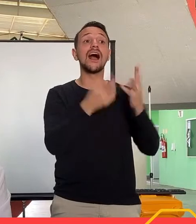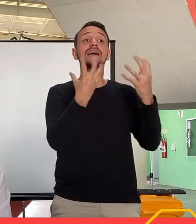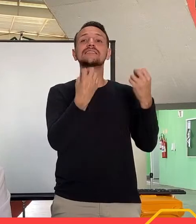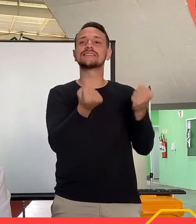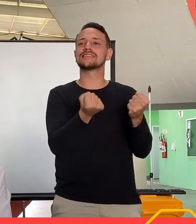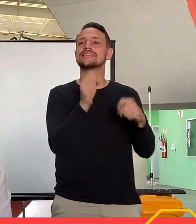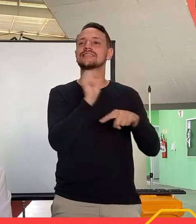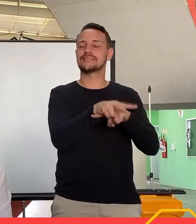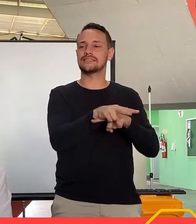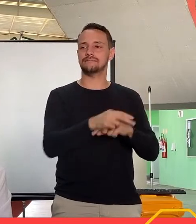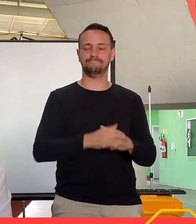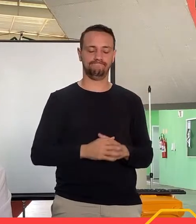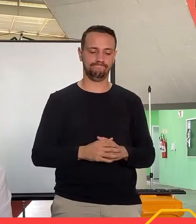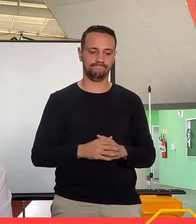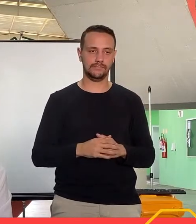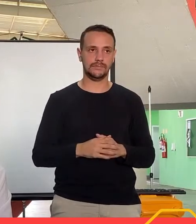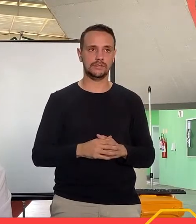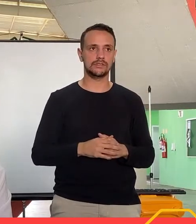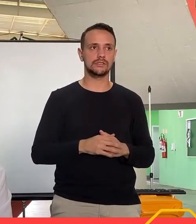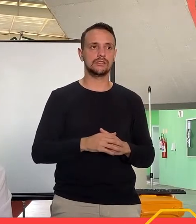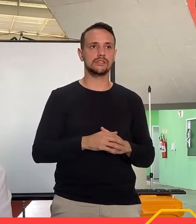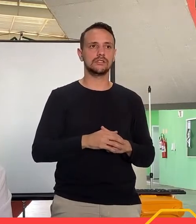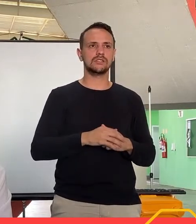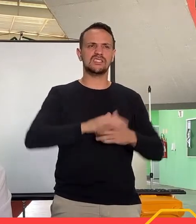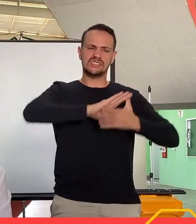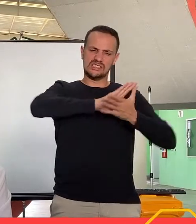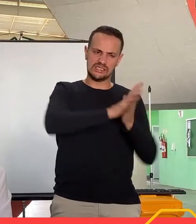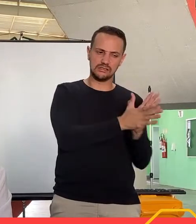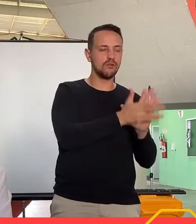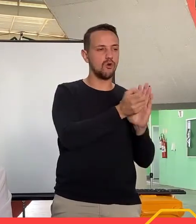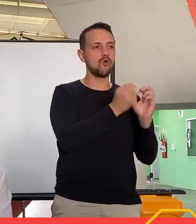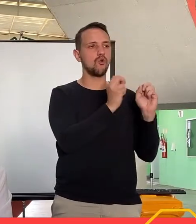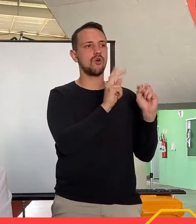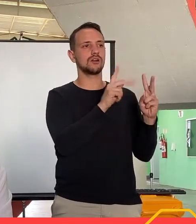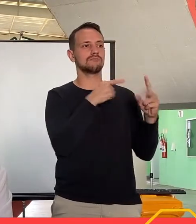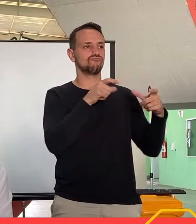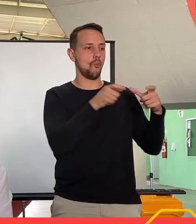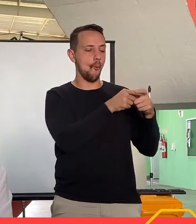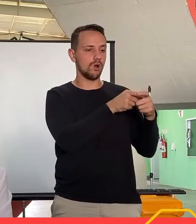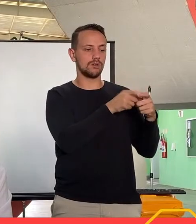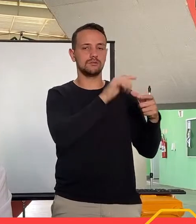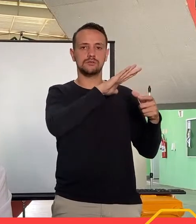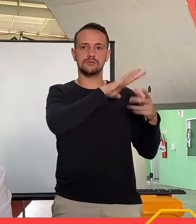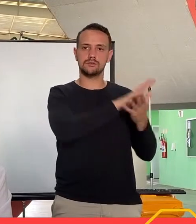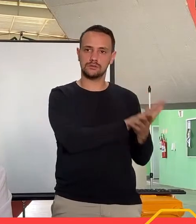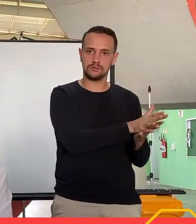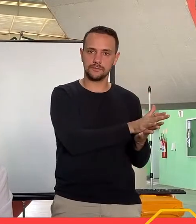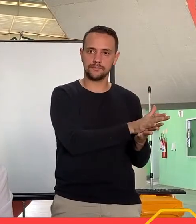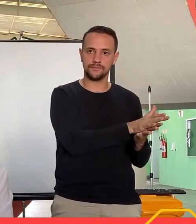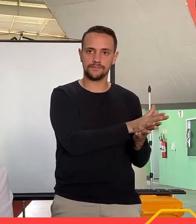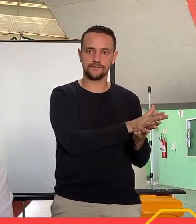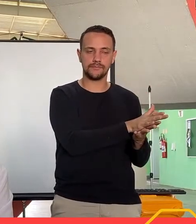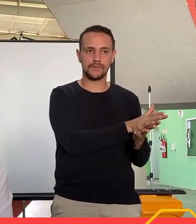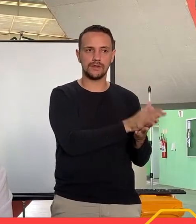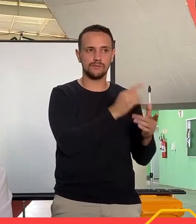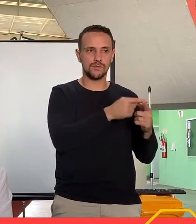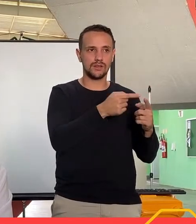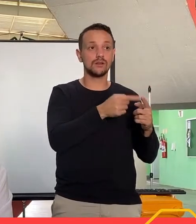uma discriminação legal. Você tem repressão legal a minorias. Essa expressão,